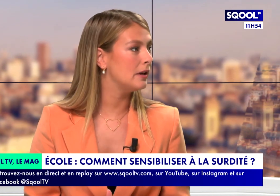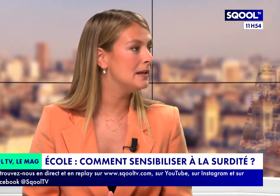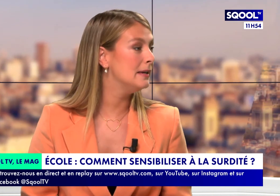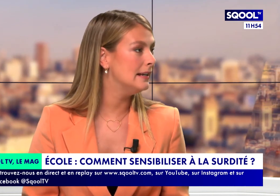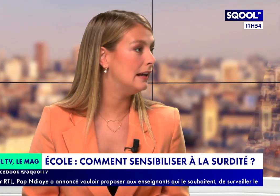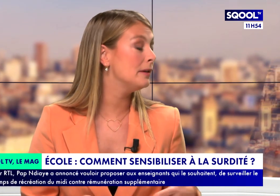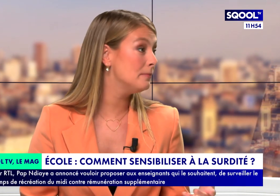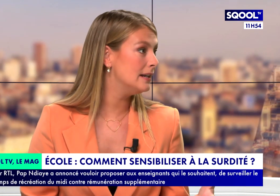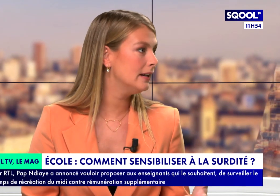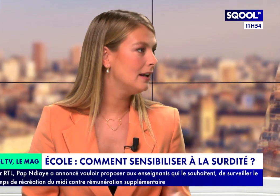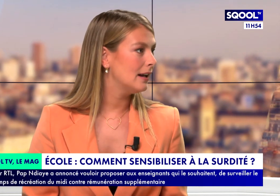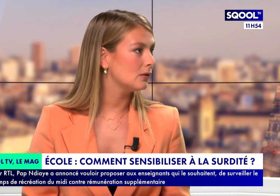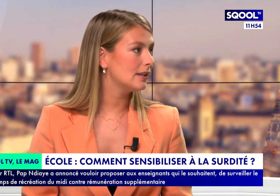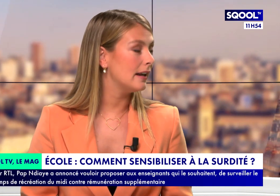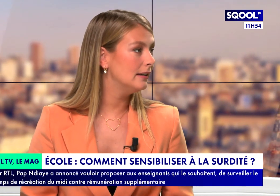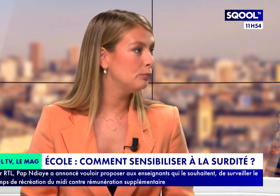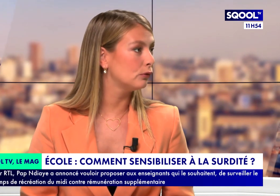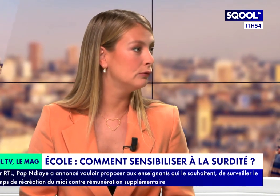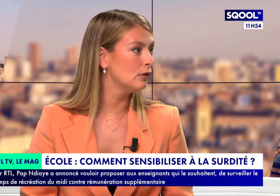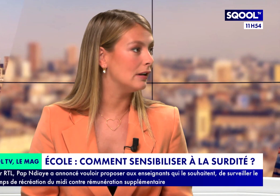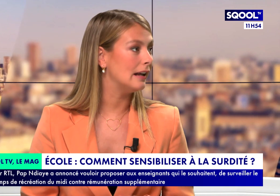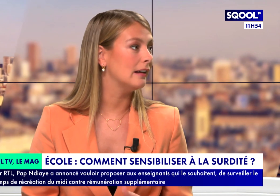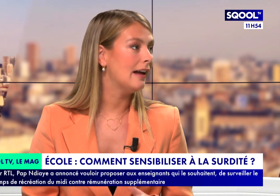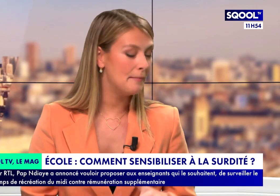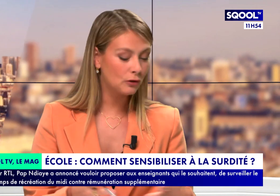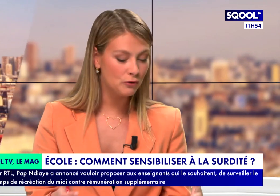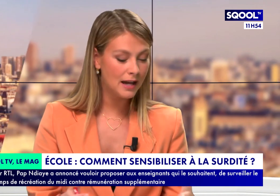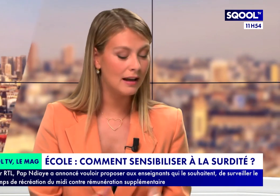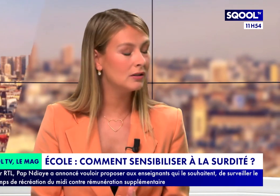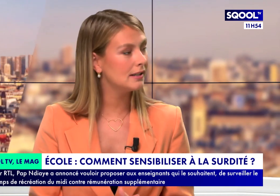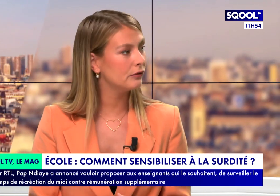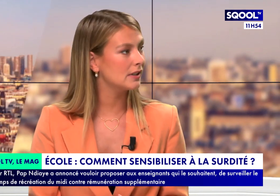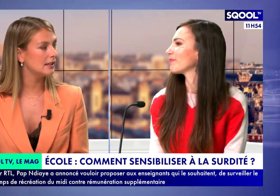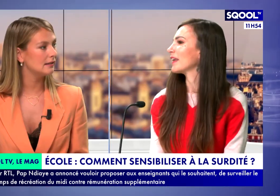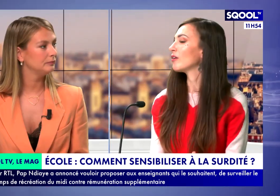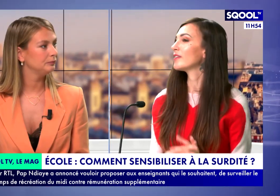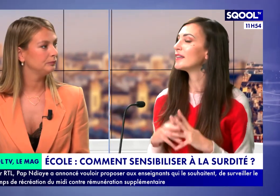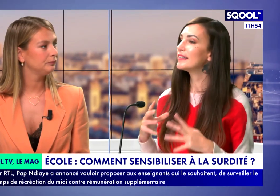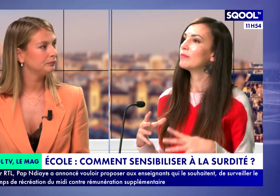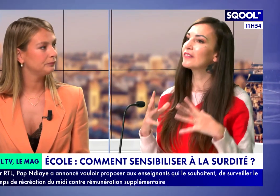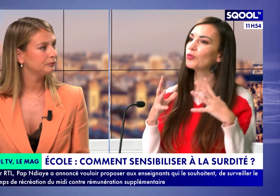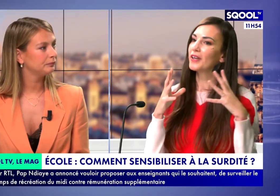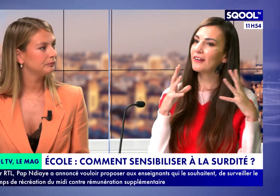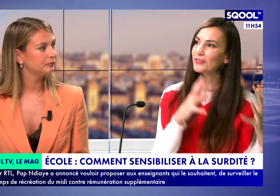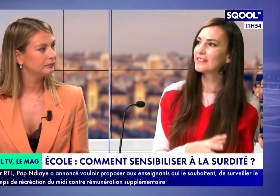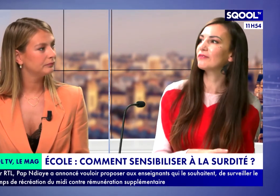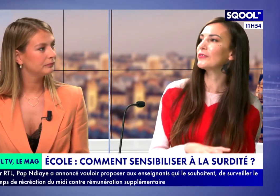famille Bélier. Est-ce que ça a aidé pour vous à mettre en lumière la langue des signes française ? Alors, ça a aidé à mettre en lumière la langue des signes française.